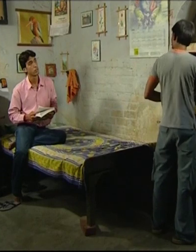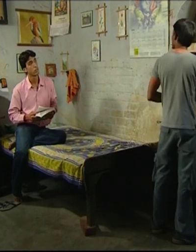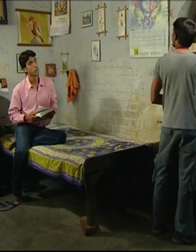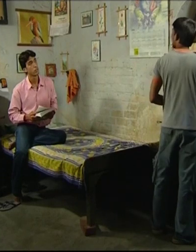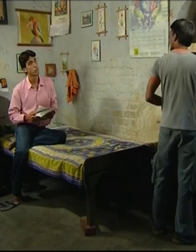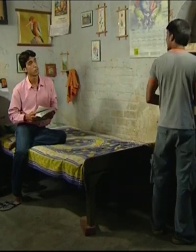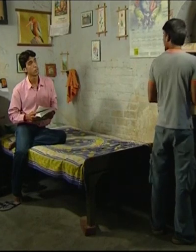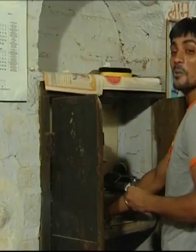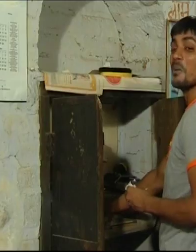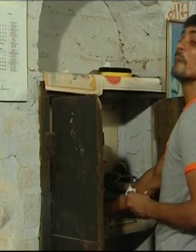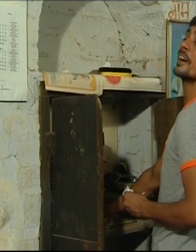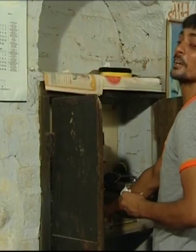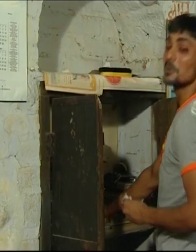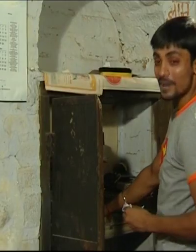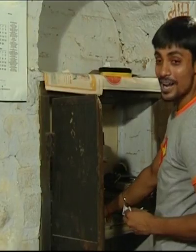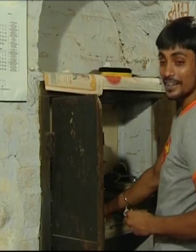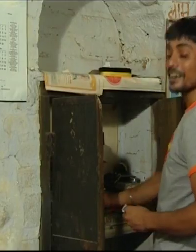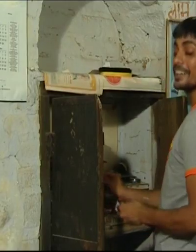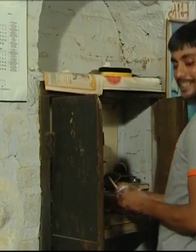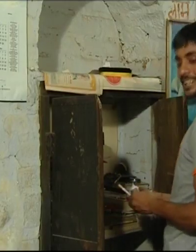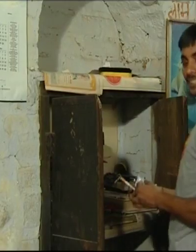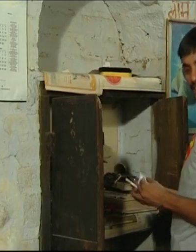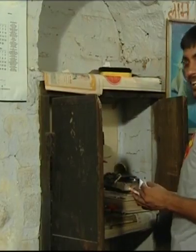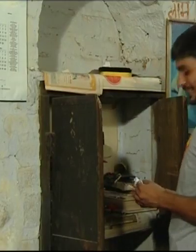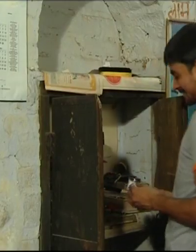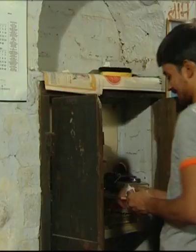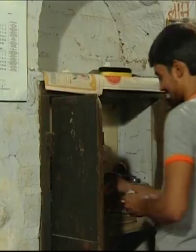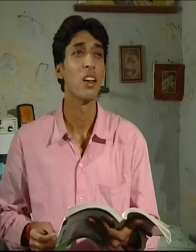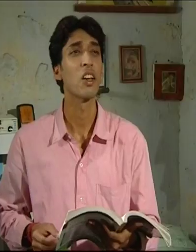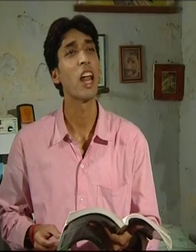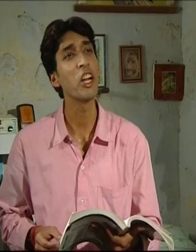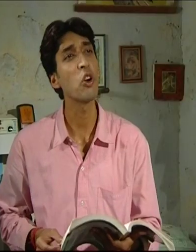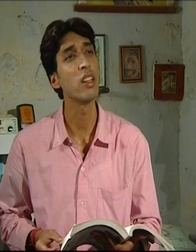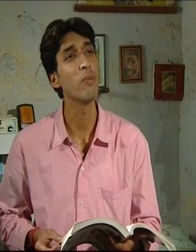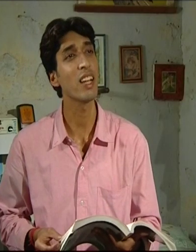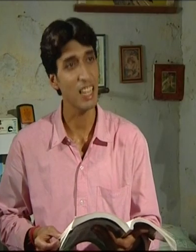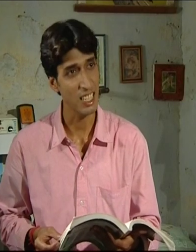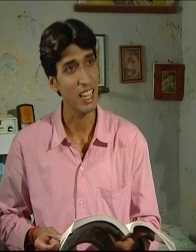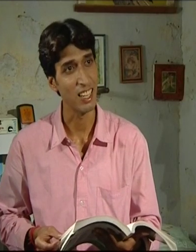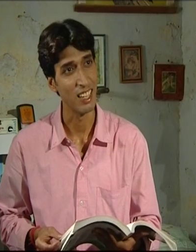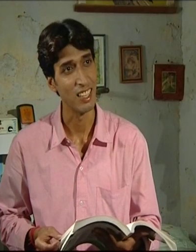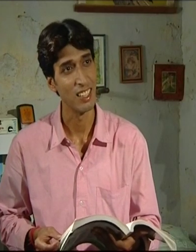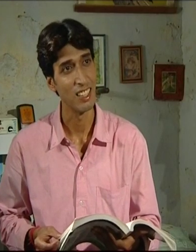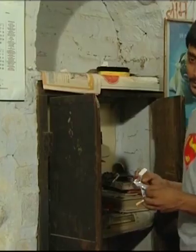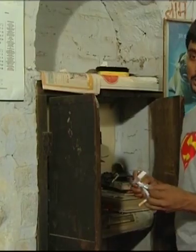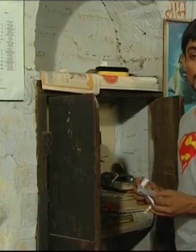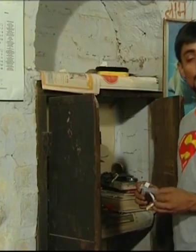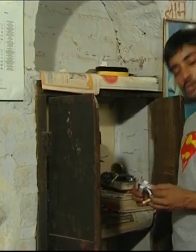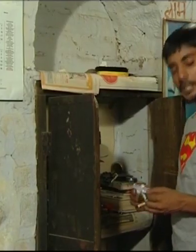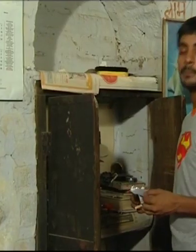अबे यार, वहाँ हमारे ग्रुप का क्रेडिट कार्ड चलता है। क्रेडिट को हिंदी में कर्ज कहते हैं। तुझे नहीं